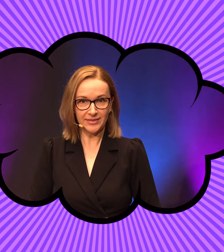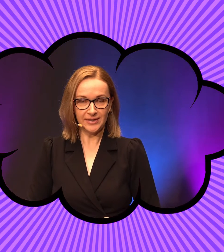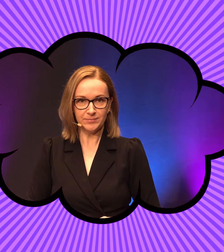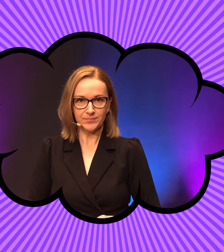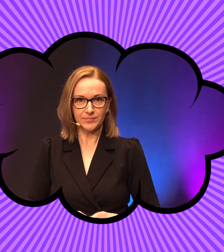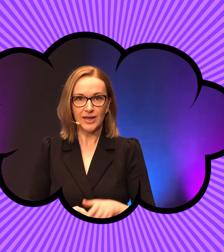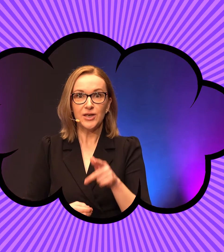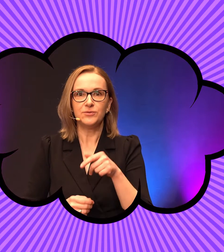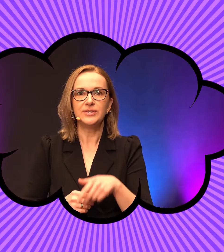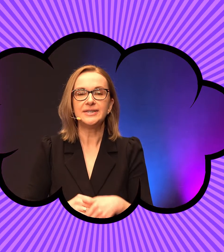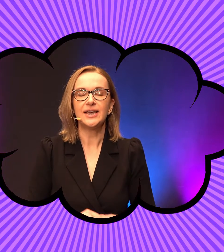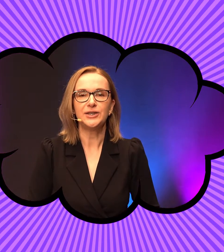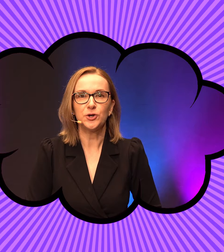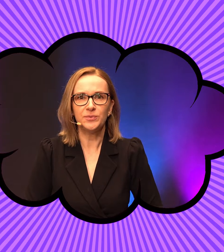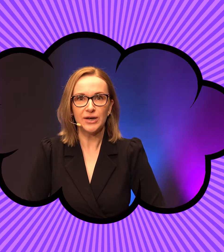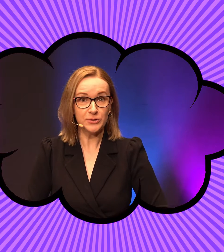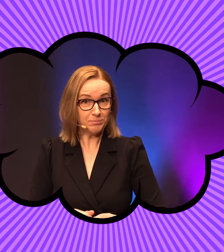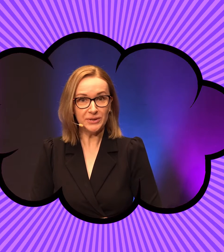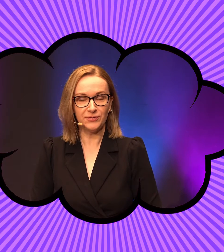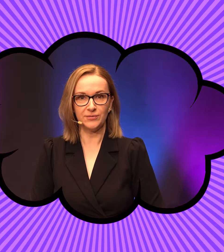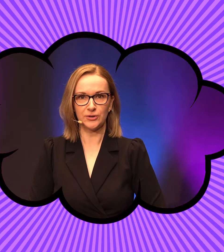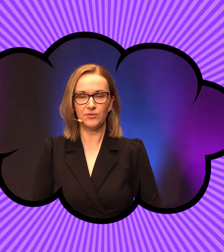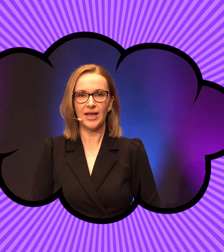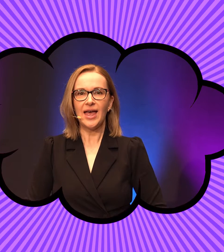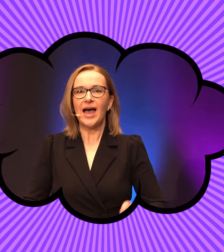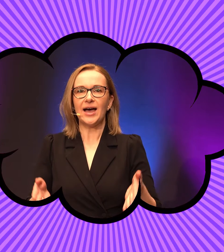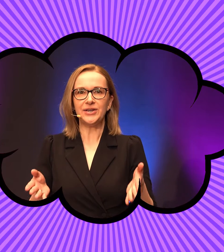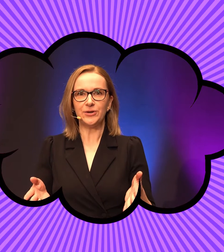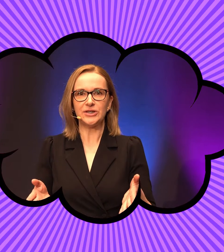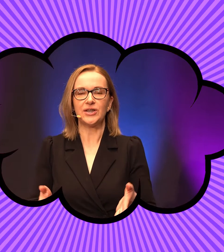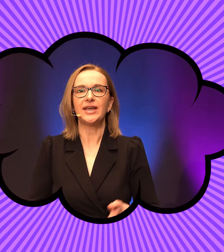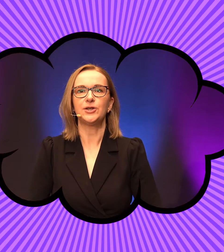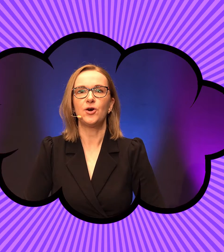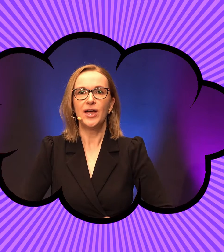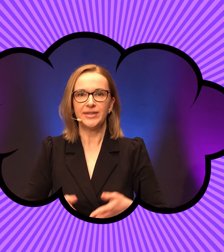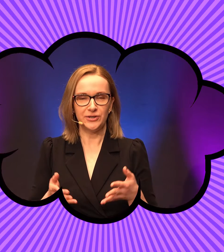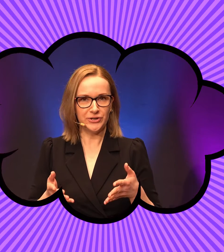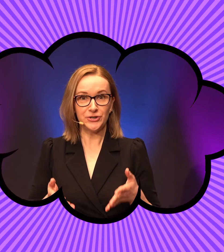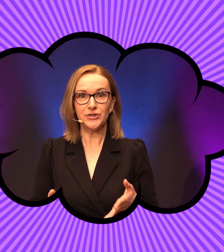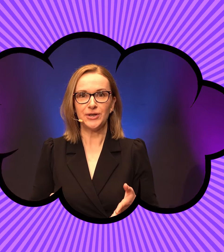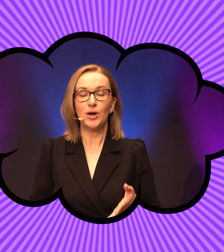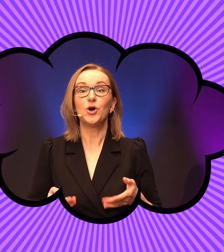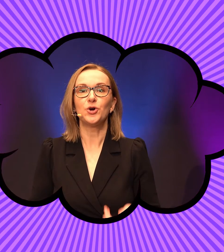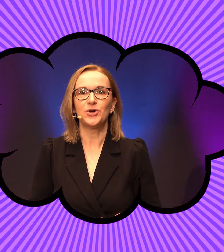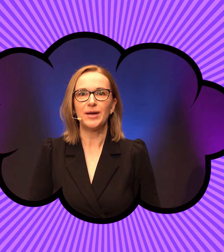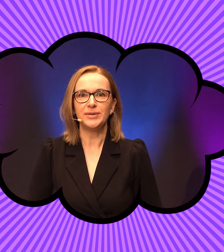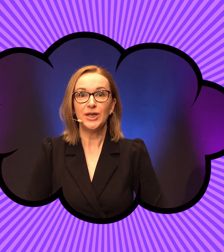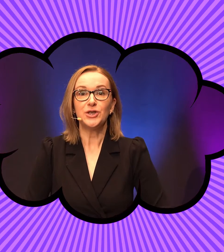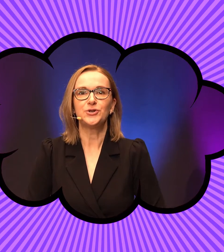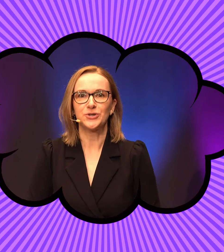konfetti? W Nicei odbywają się bitwy kwiatowe, a Rio de Janeiro tętni życiem, kolorami i